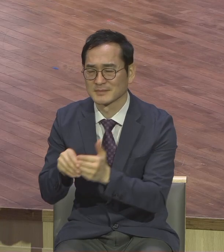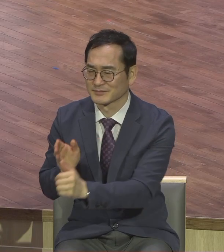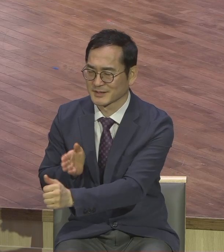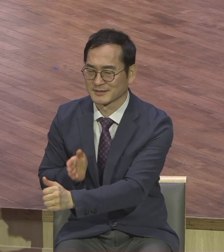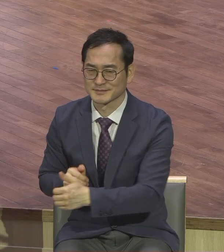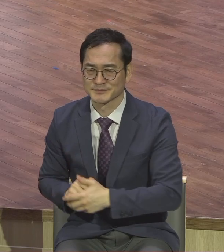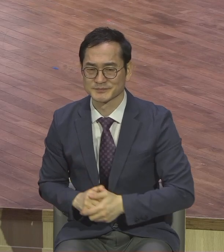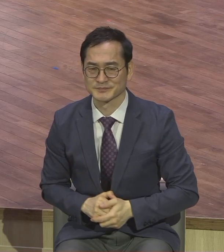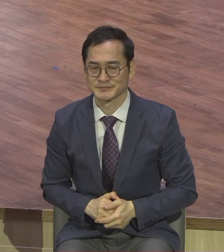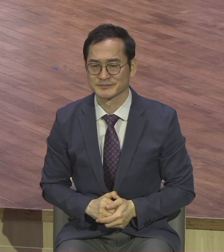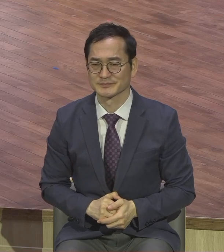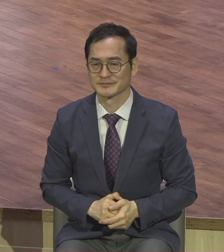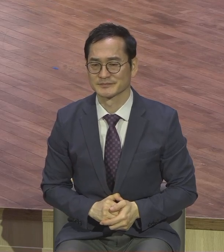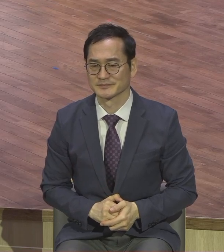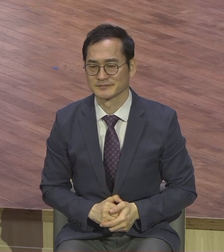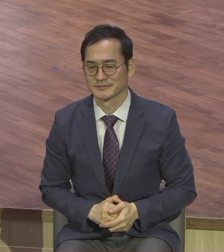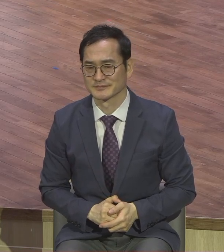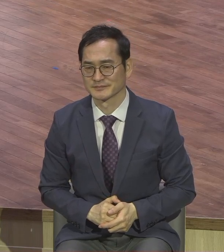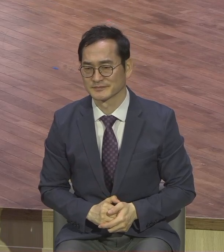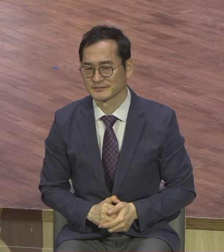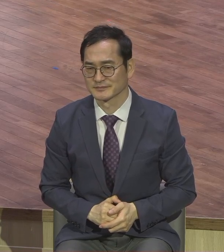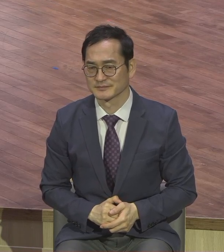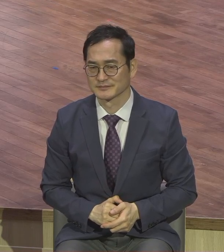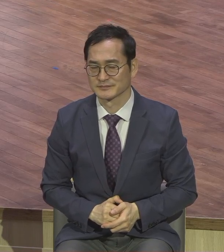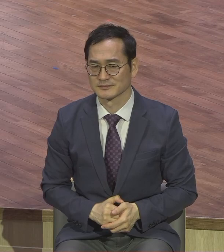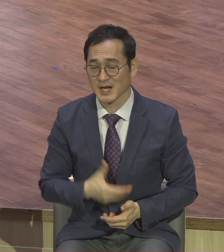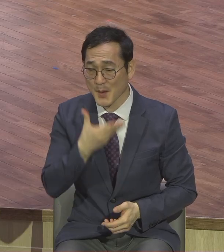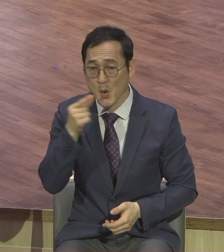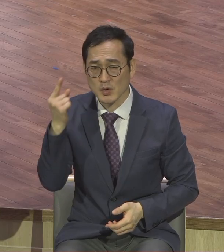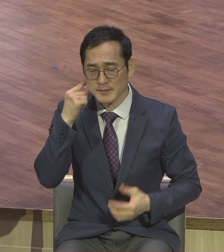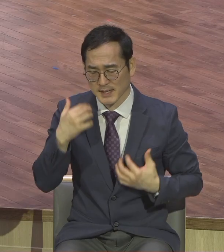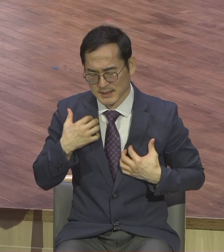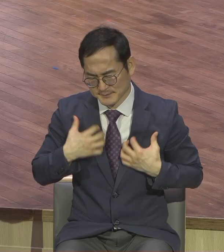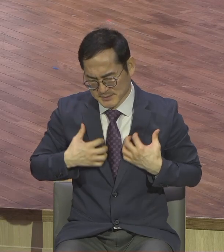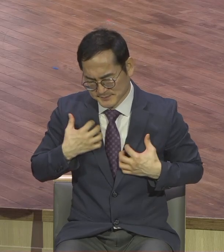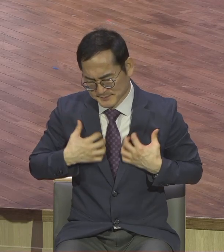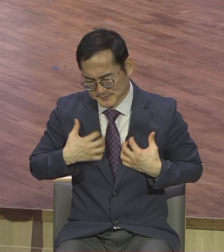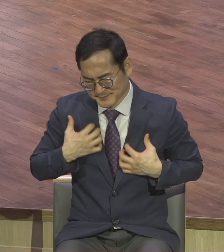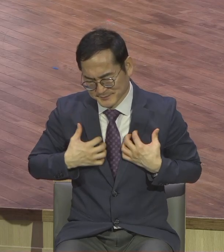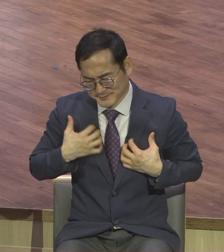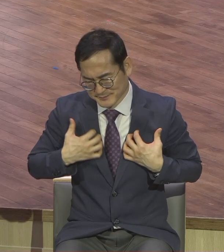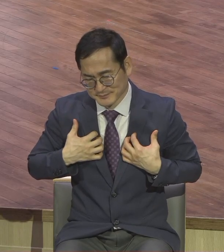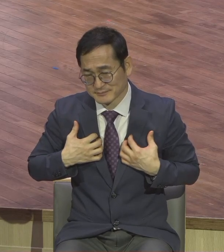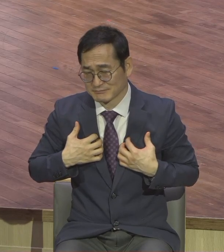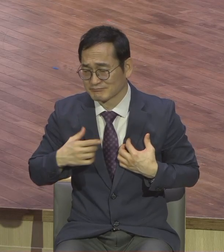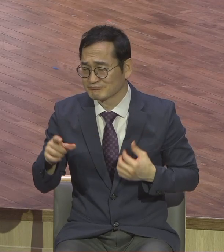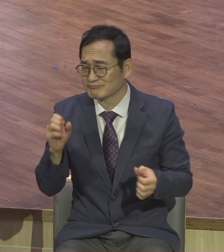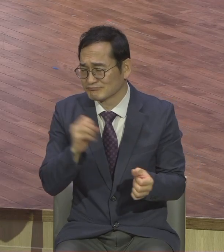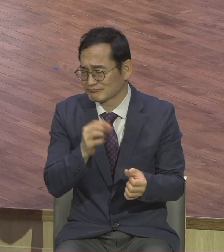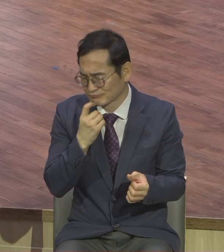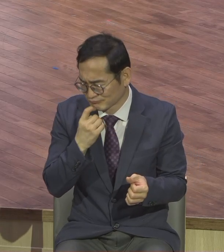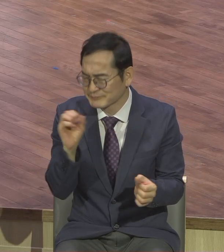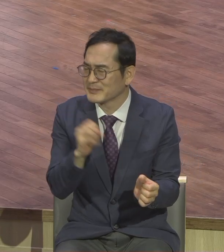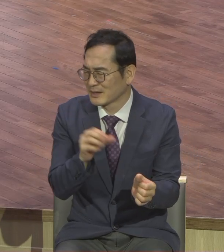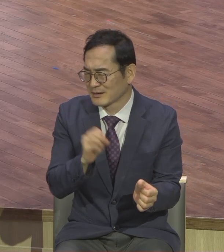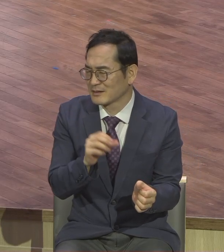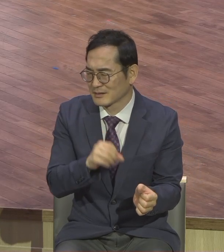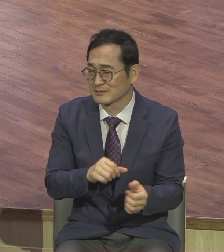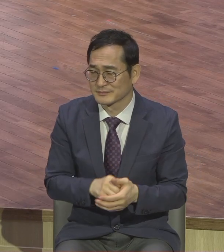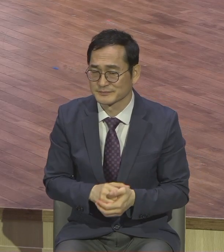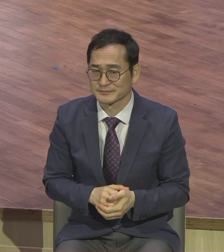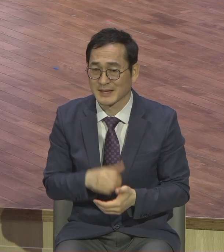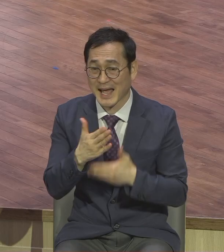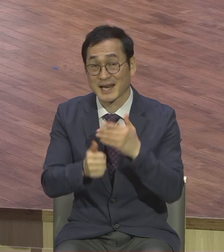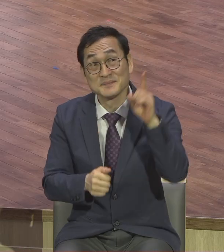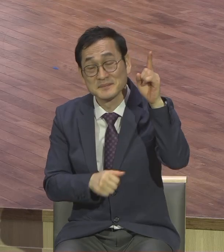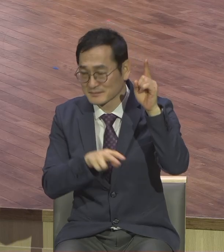138 말하시기 바랍니다. 내가 누리는 복음 말하세요. 하나님이 얼마나 기뻐하시는지.